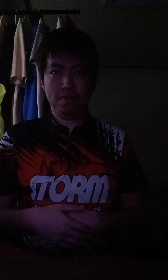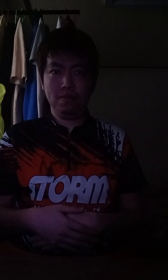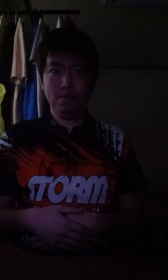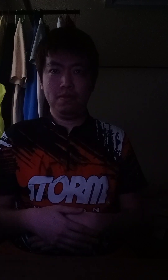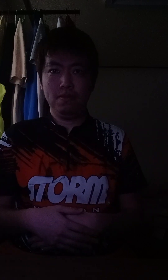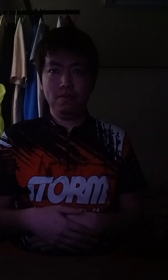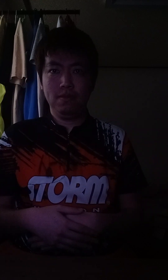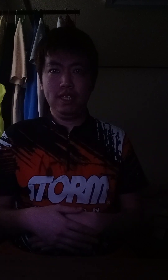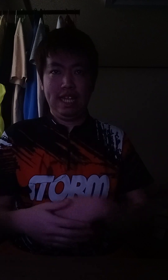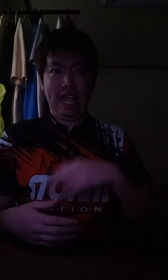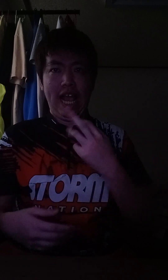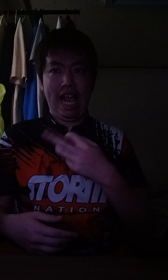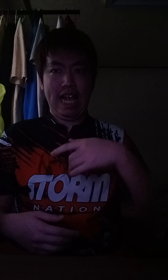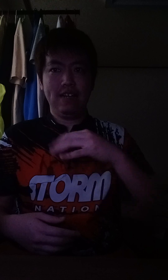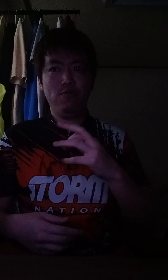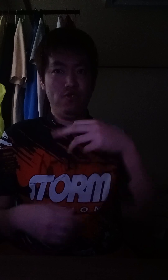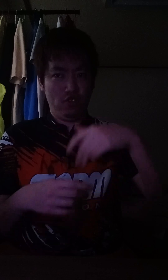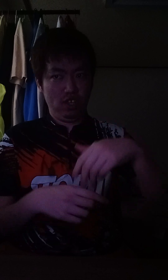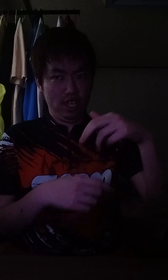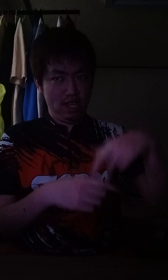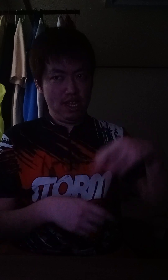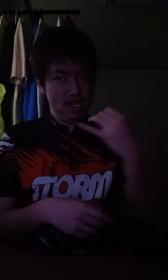뭐지? 자, 암수에 따른 자.